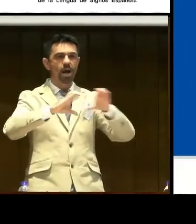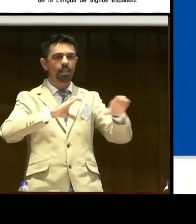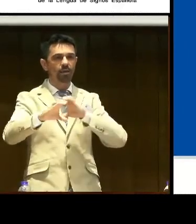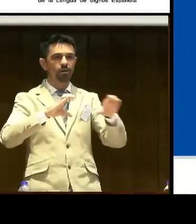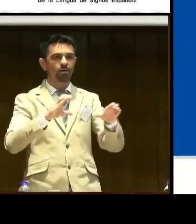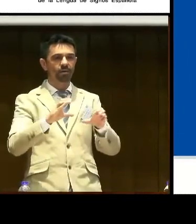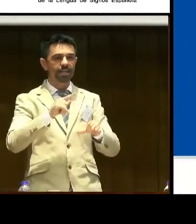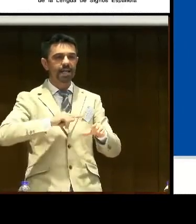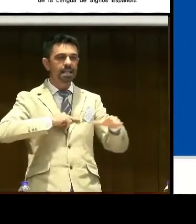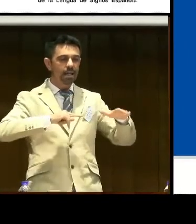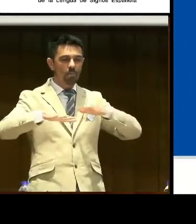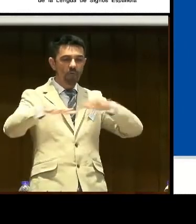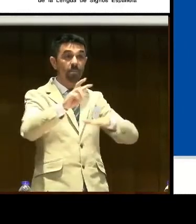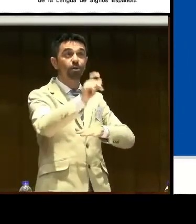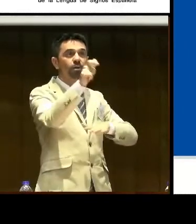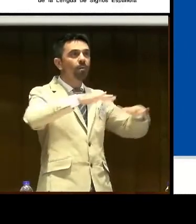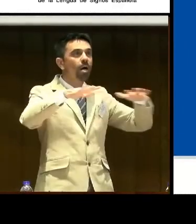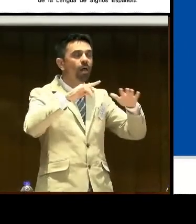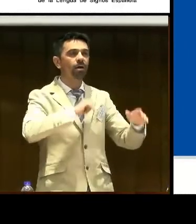imantado por los movimientos del otro.